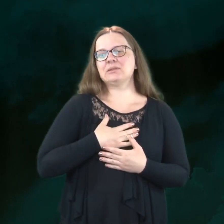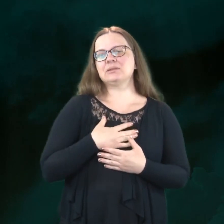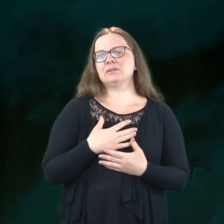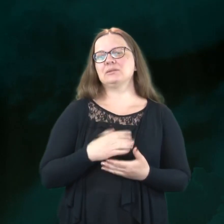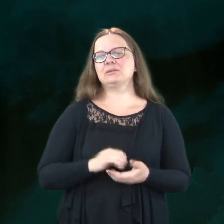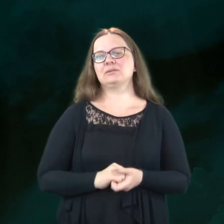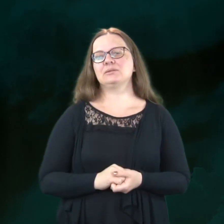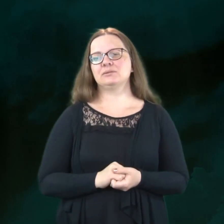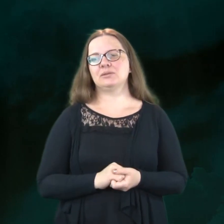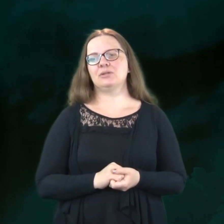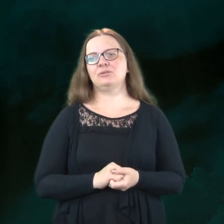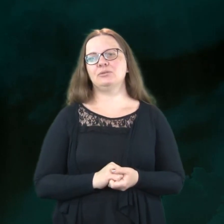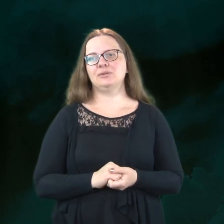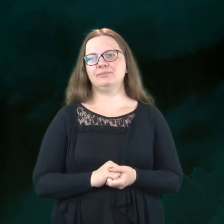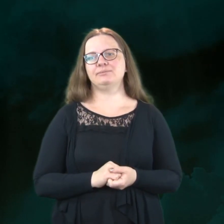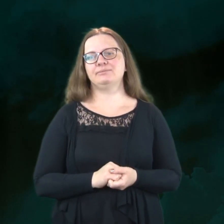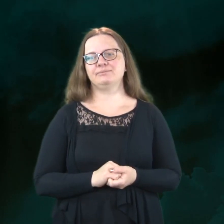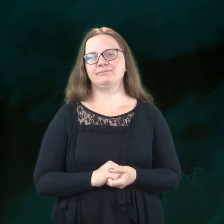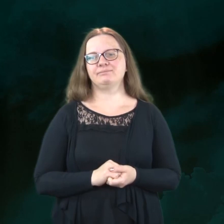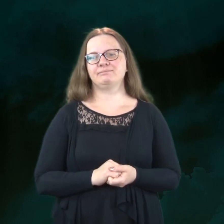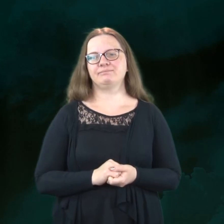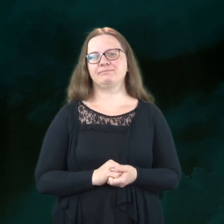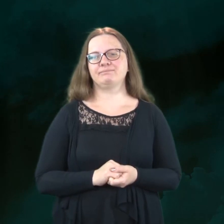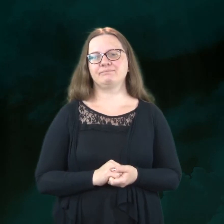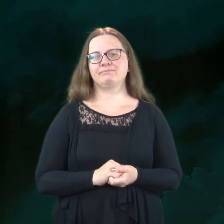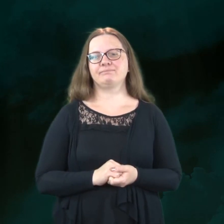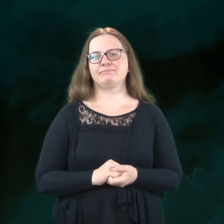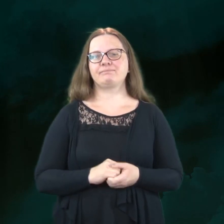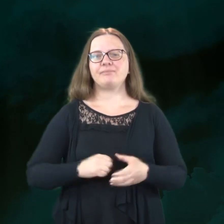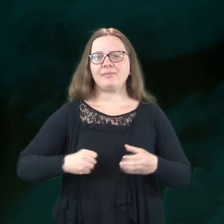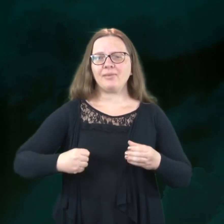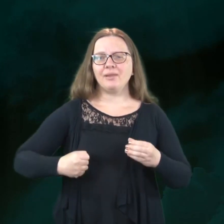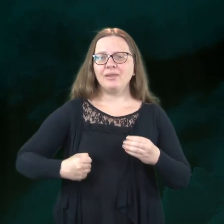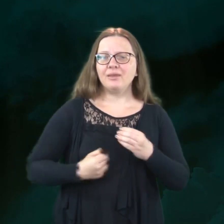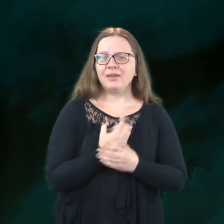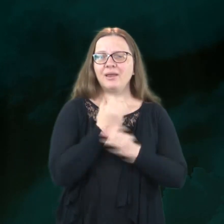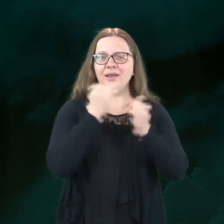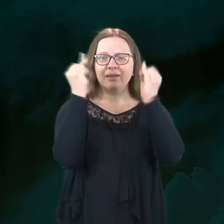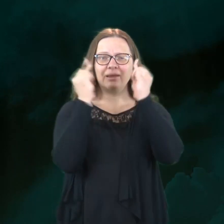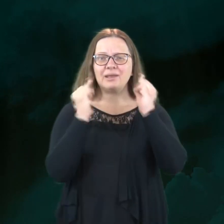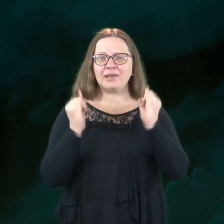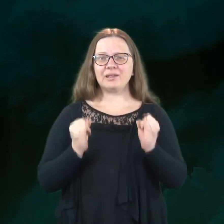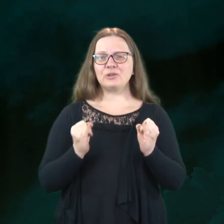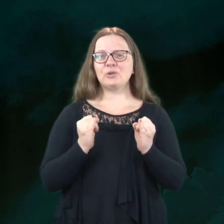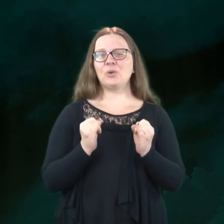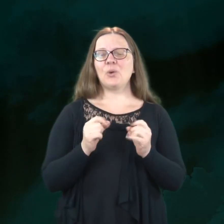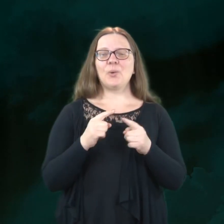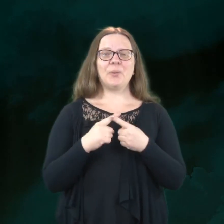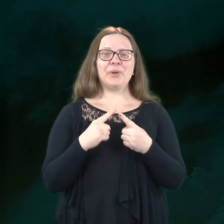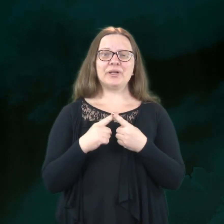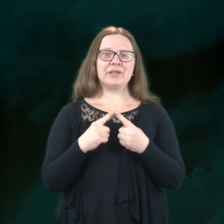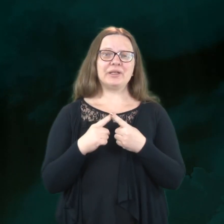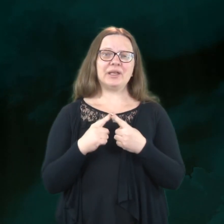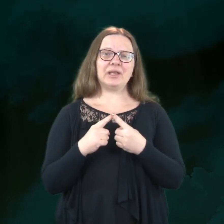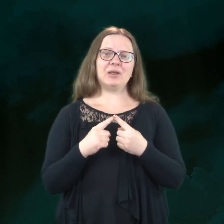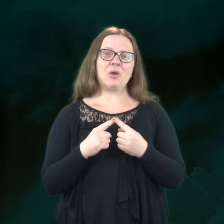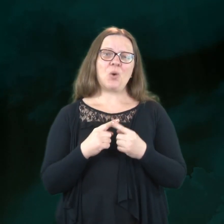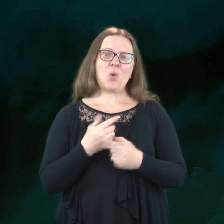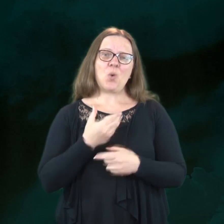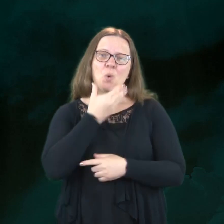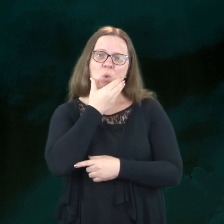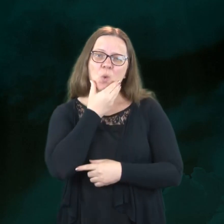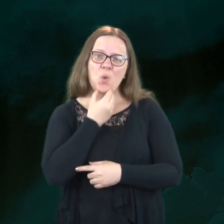a idolatria para que ele fosse beneficiado. Portanto, irmãos, o homem é o centro de tudo,